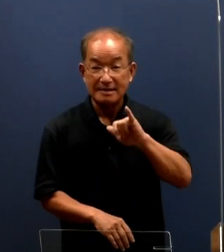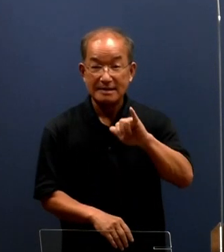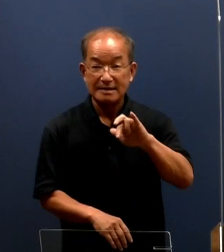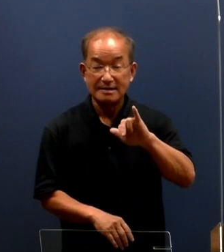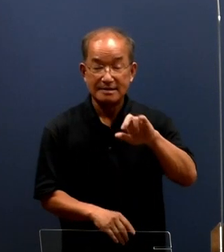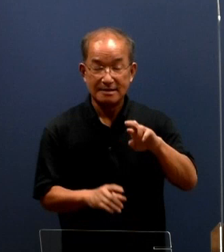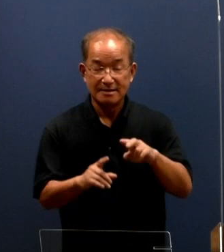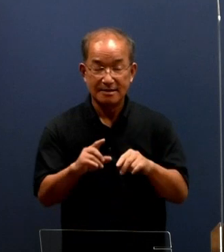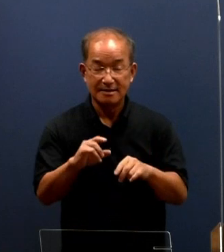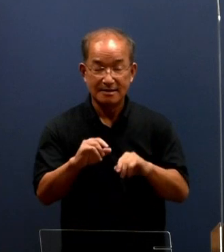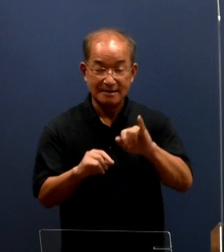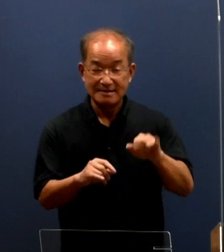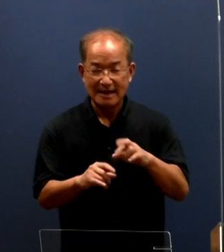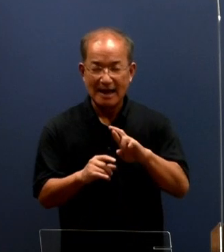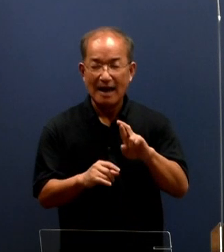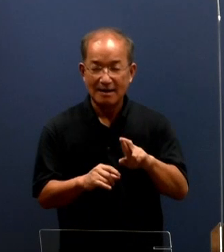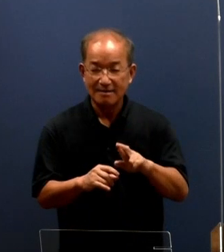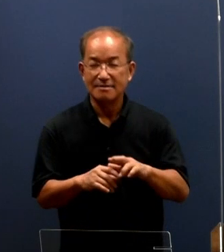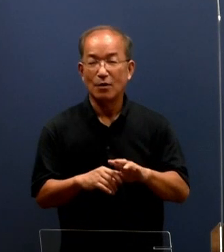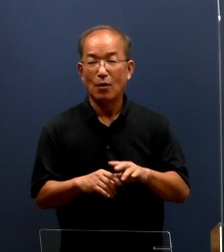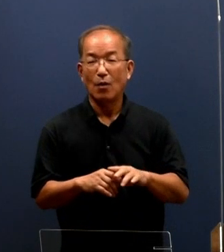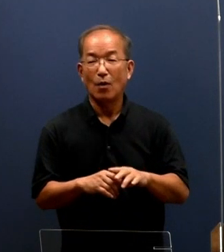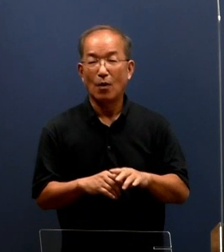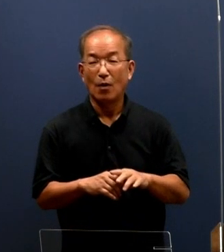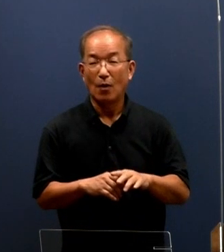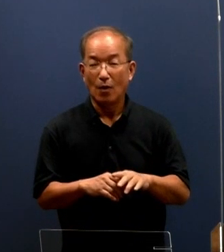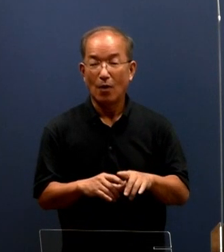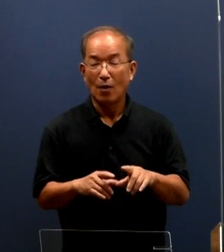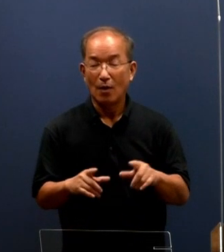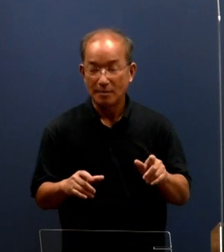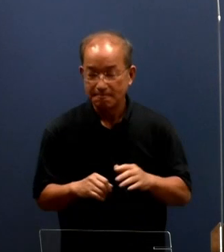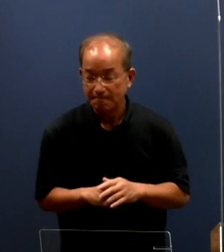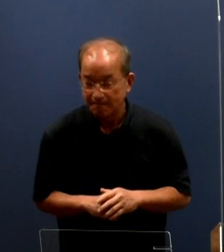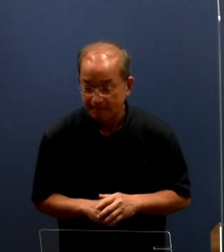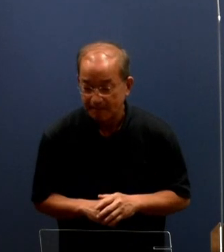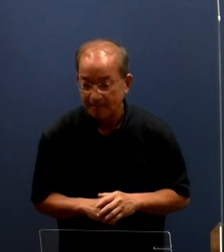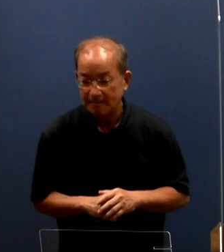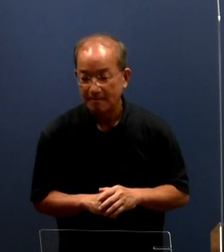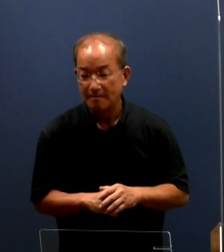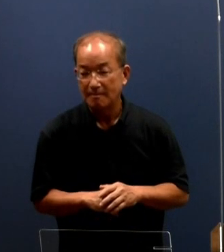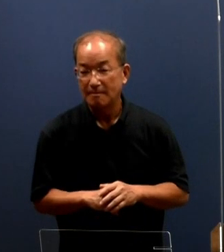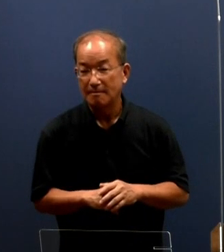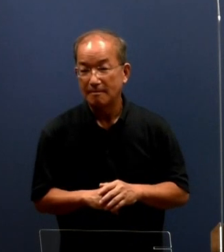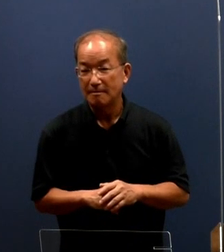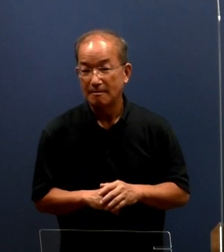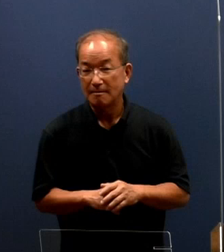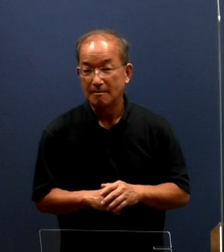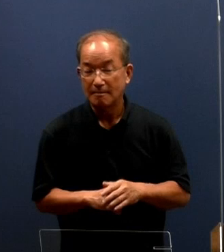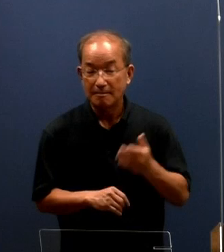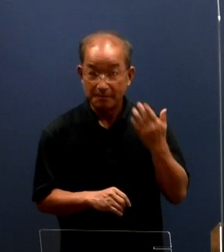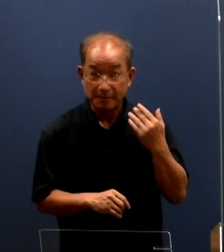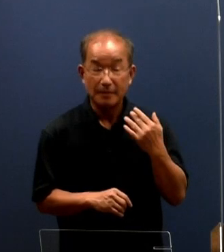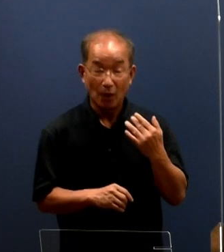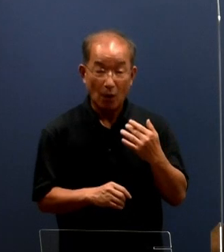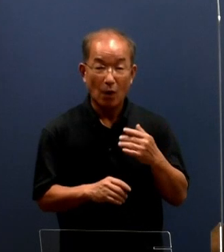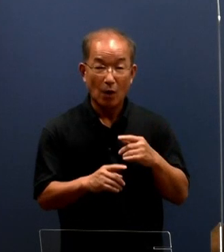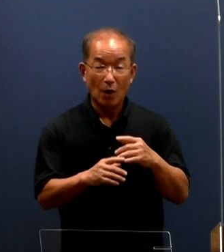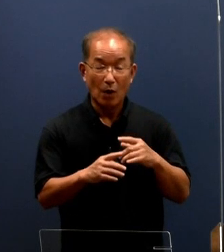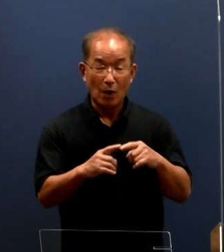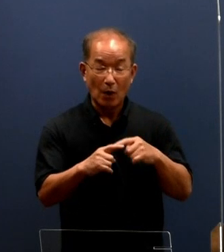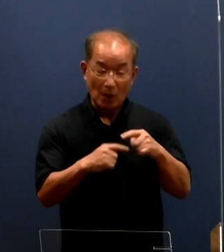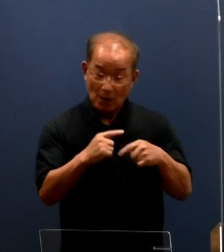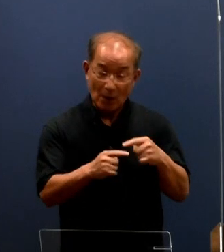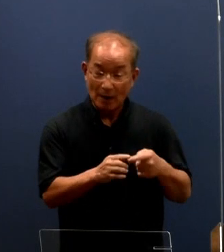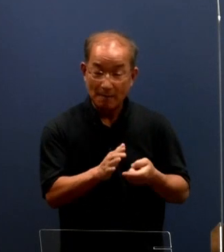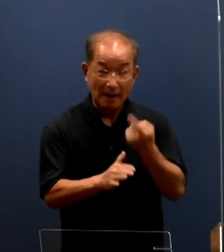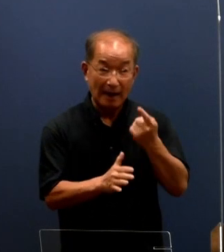度についてなんですけれども、大きな方向としては当初議論が始まった、段階よりは改善しているというふうにおっしゃってたんですが、その心をちょっと説明